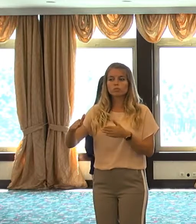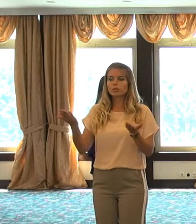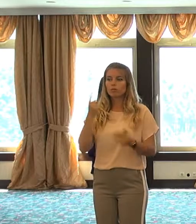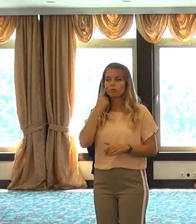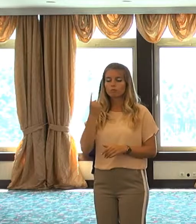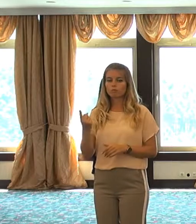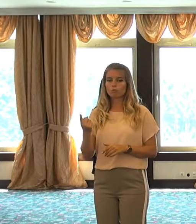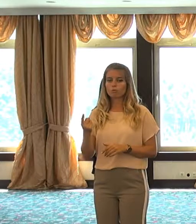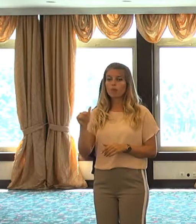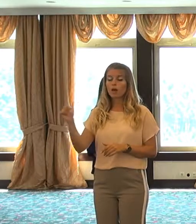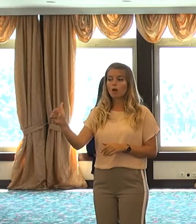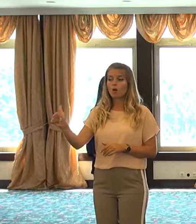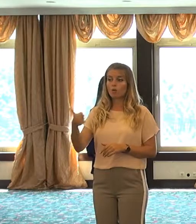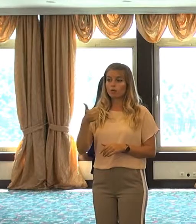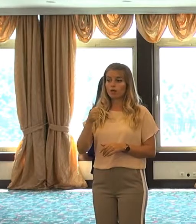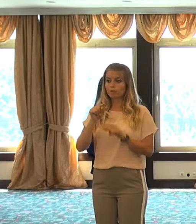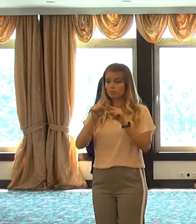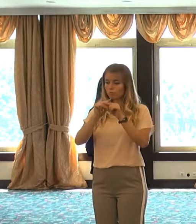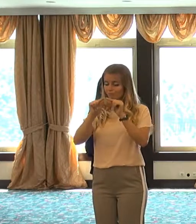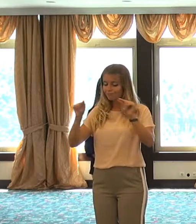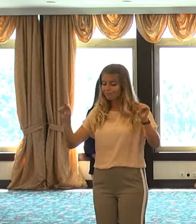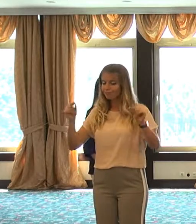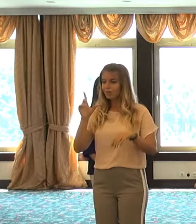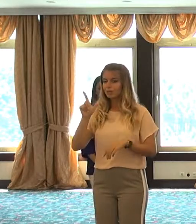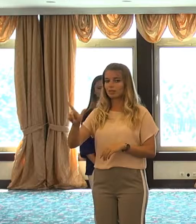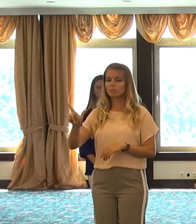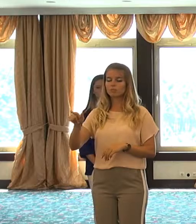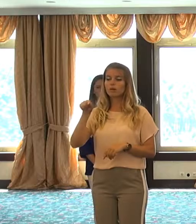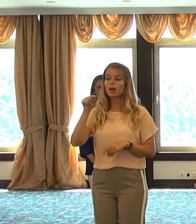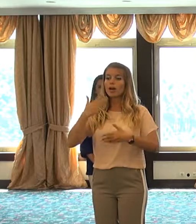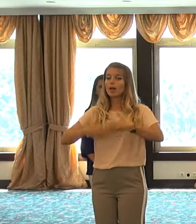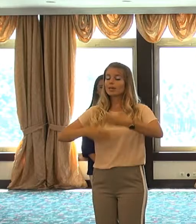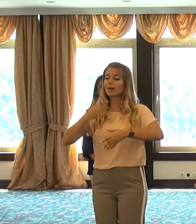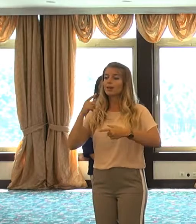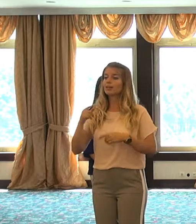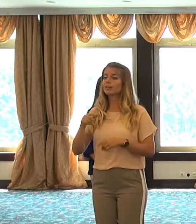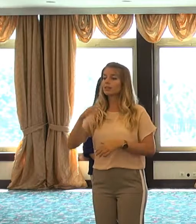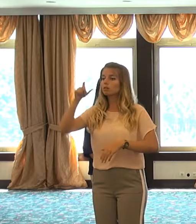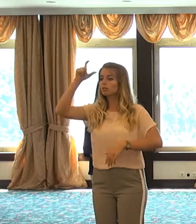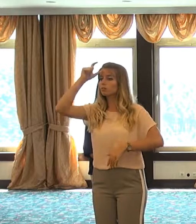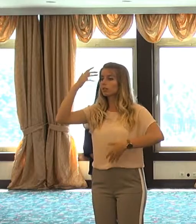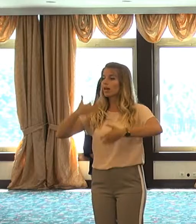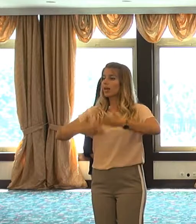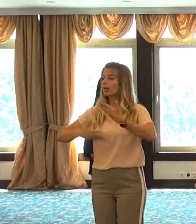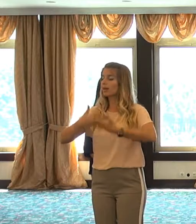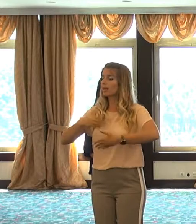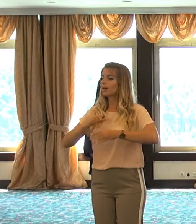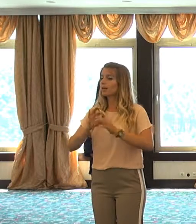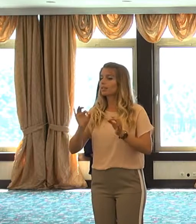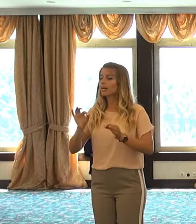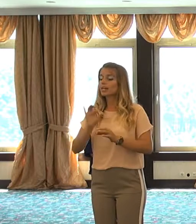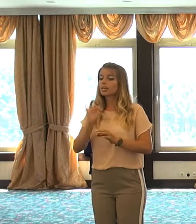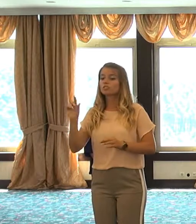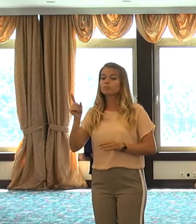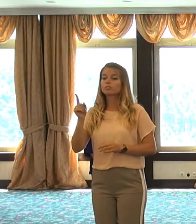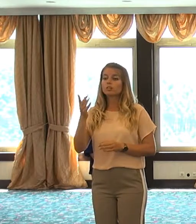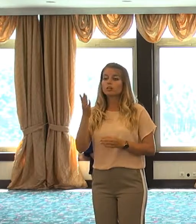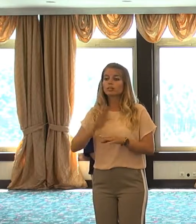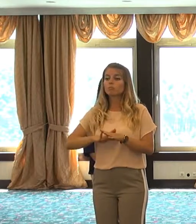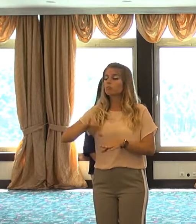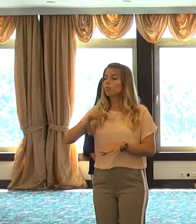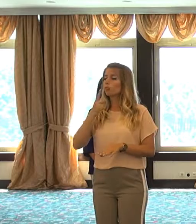gördüm. Önemli şeylerden birisi bunun altını çizmek lazım. Engellilerle ilgili Türkiye'de hiçbir şey yapılmıyor değil, yapılıyor. Fakat sorun gerçekten